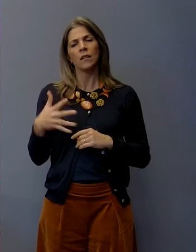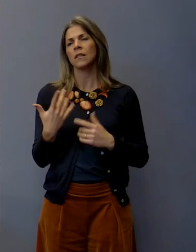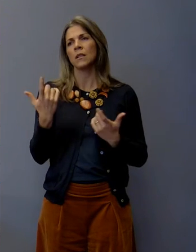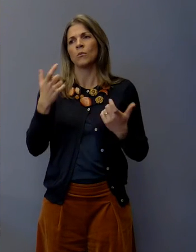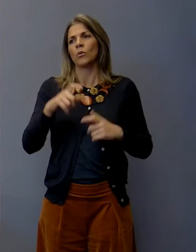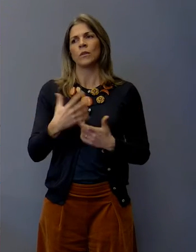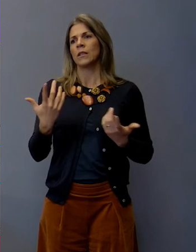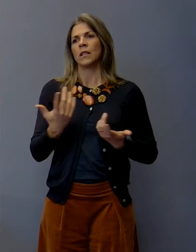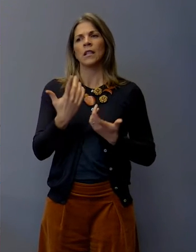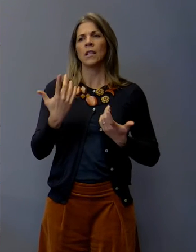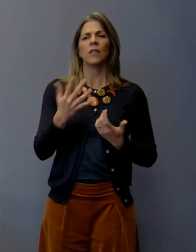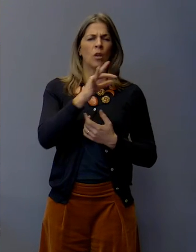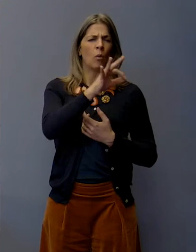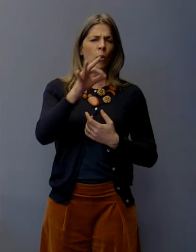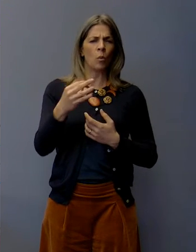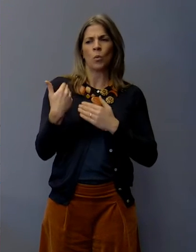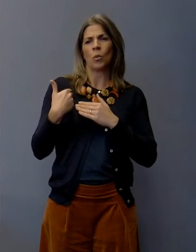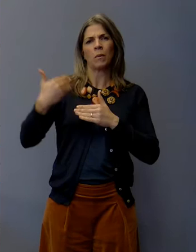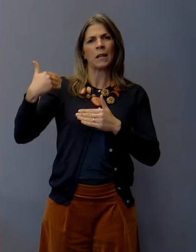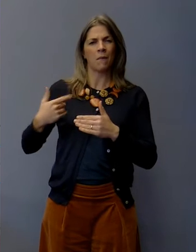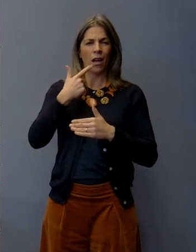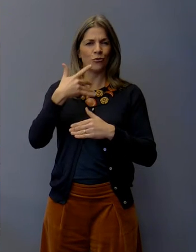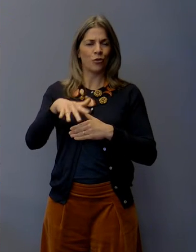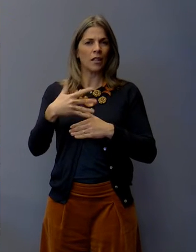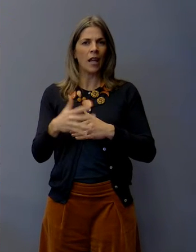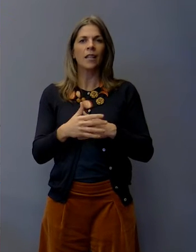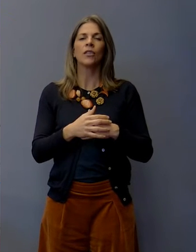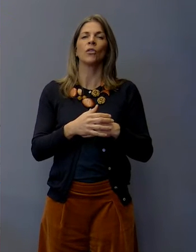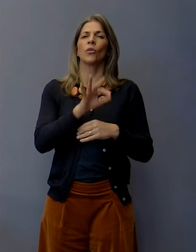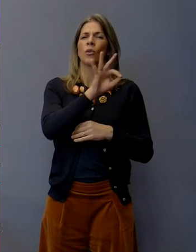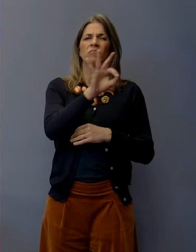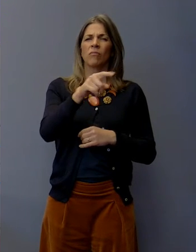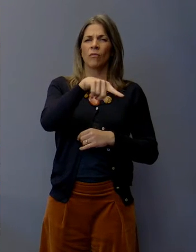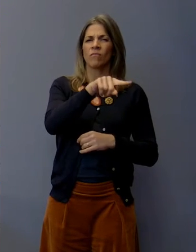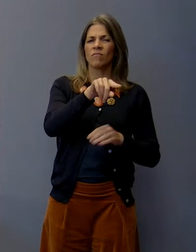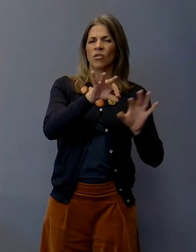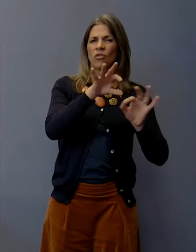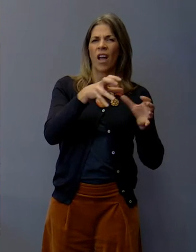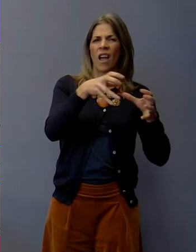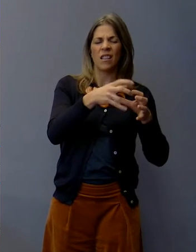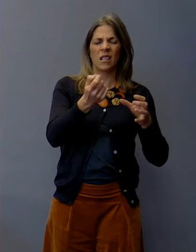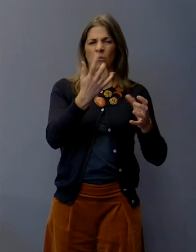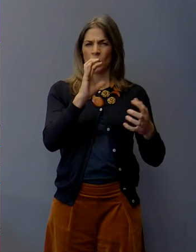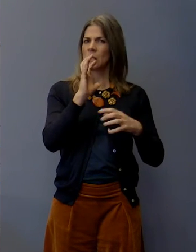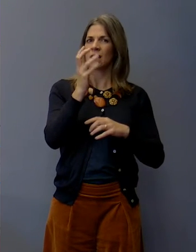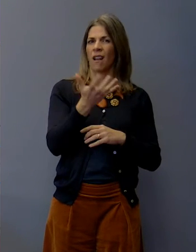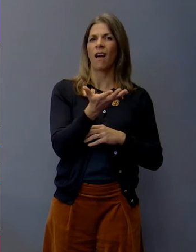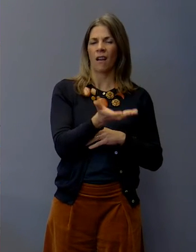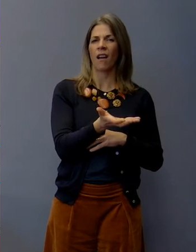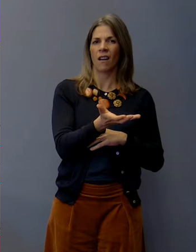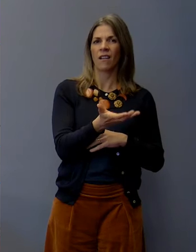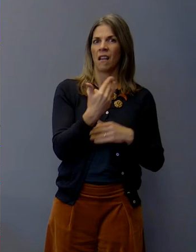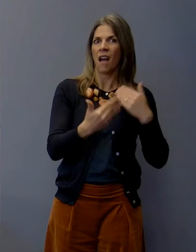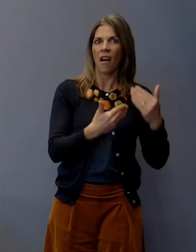qualcuno già le ricordava alcune decisioni abbastanza controverso insomma che l'amministrazione ha portato avanti